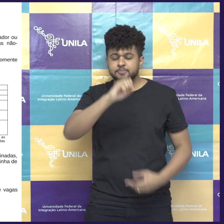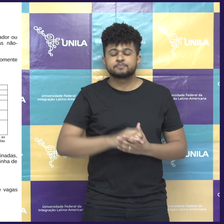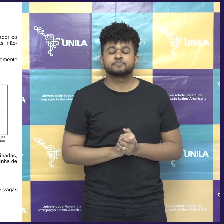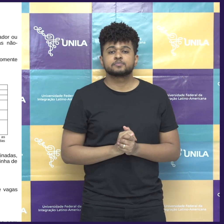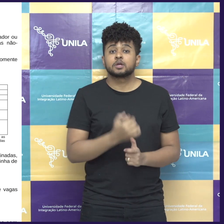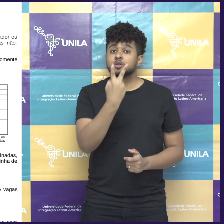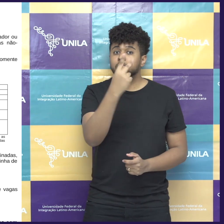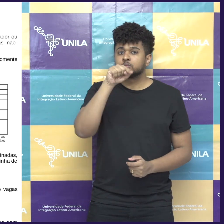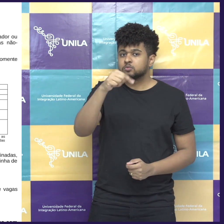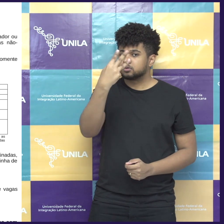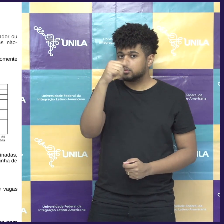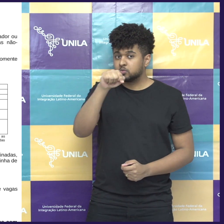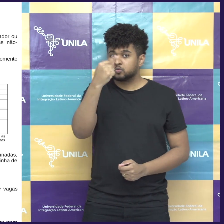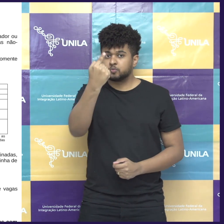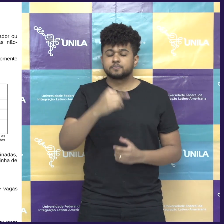2.3.1